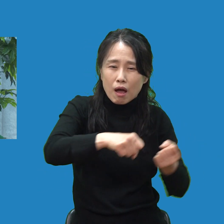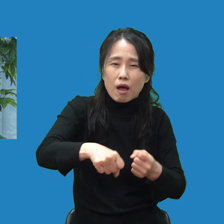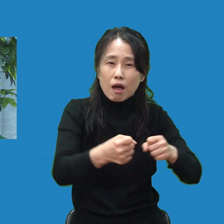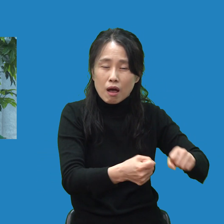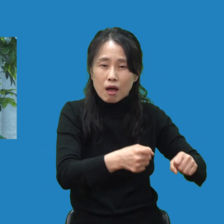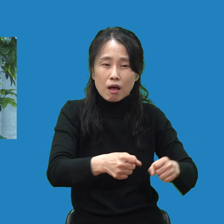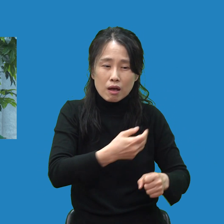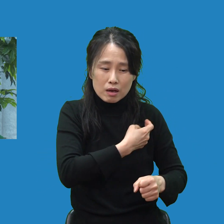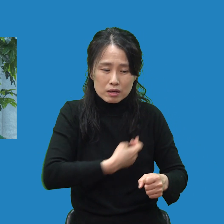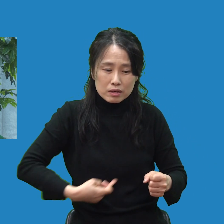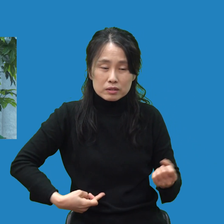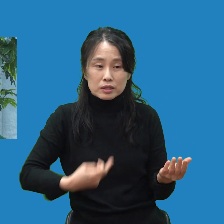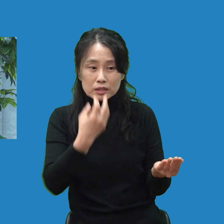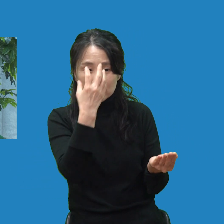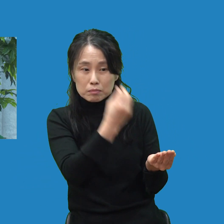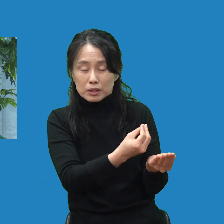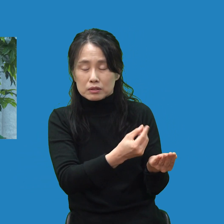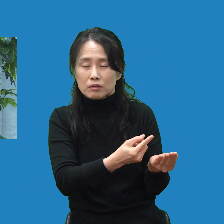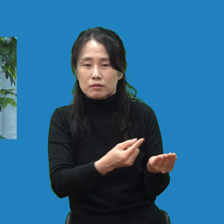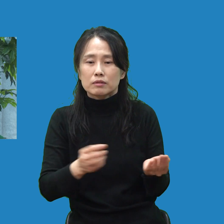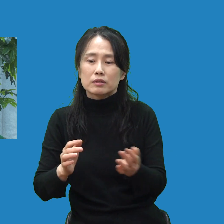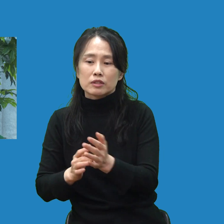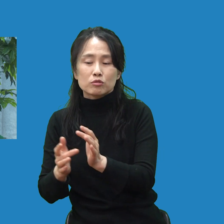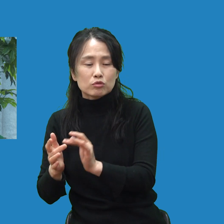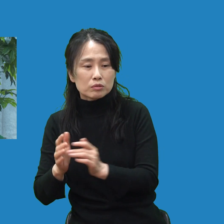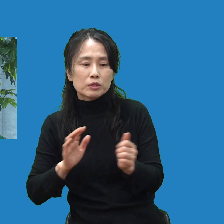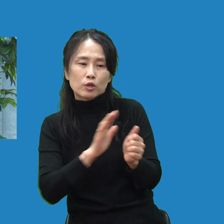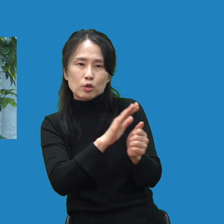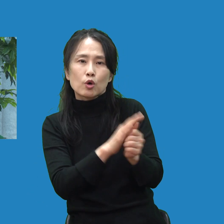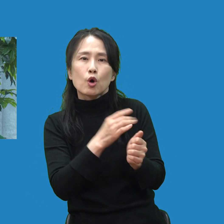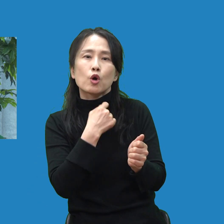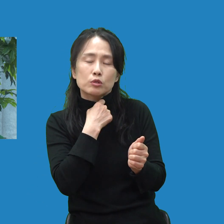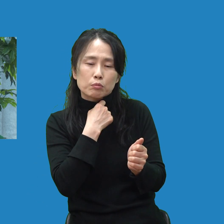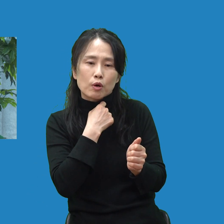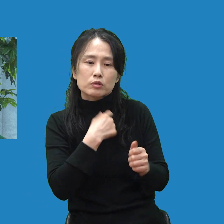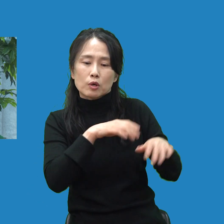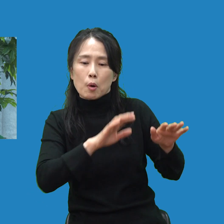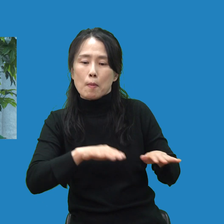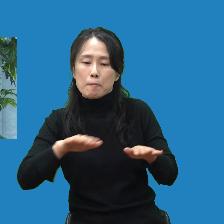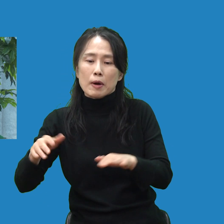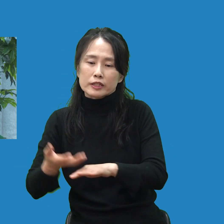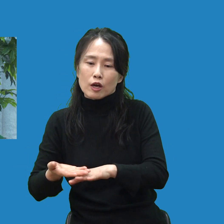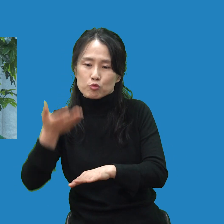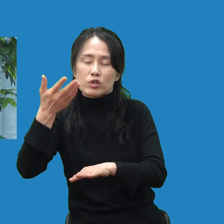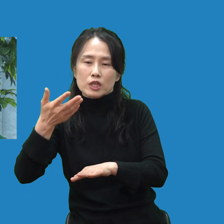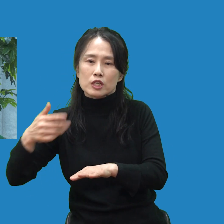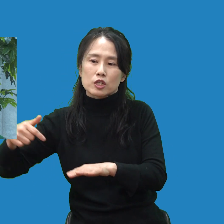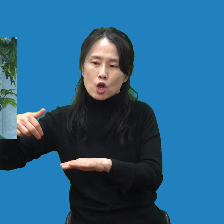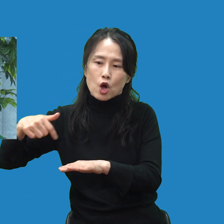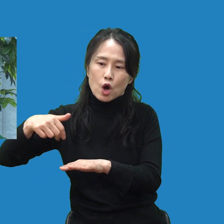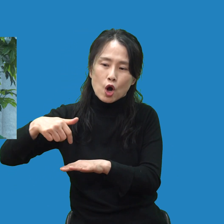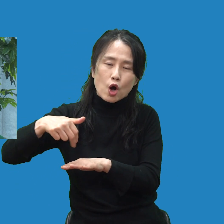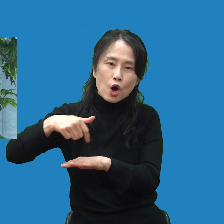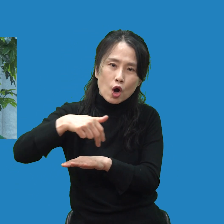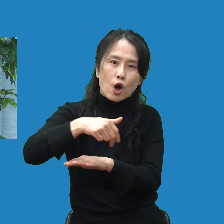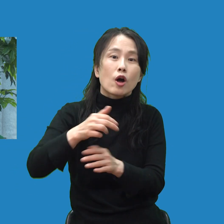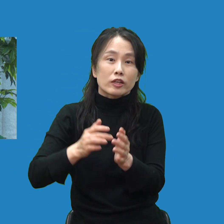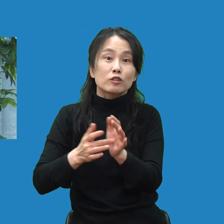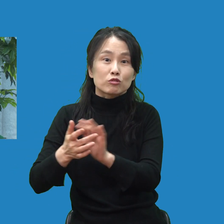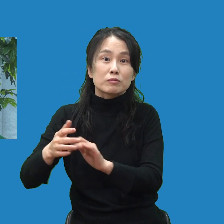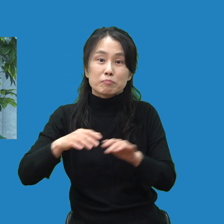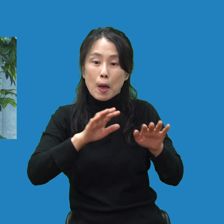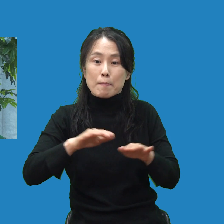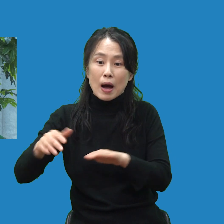그 제자들을 도우시려고 예수님께서 바다 위를 걸어오셨습니다.